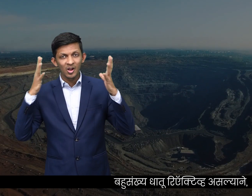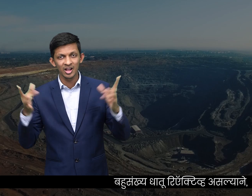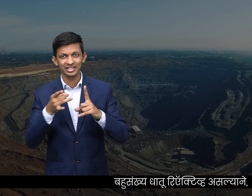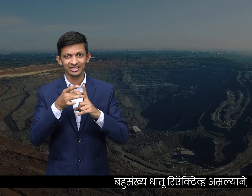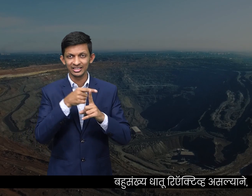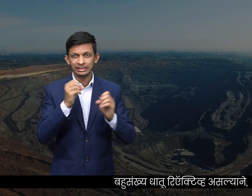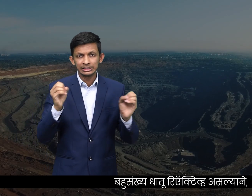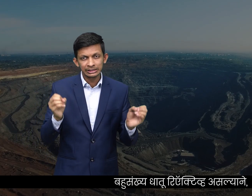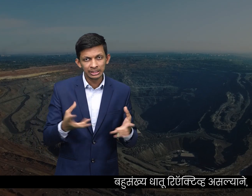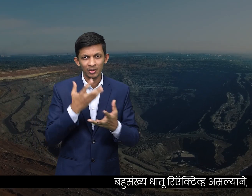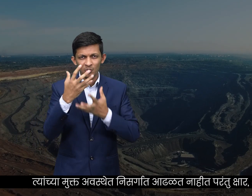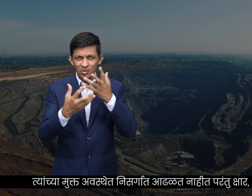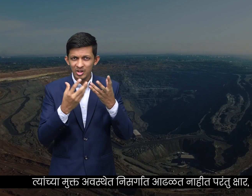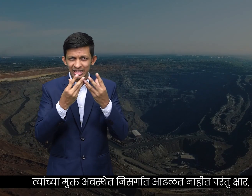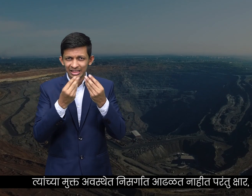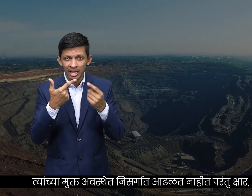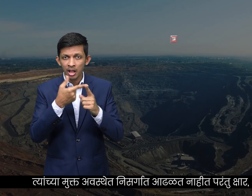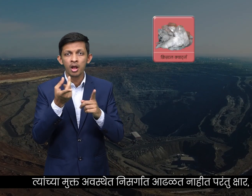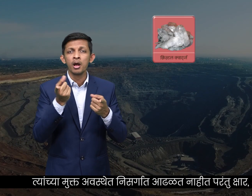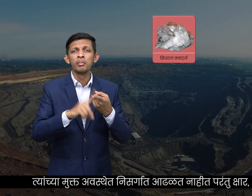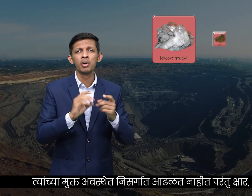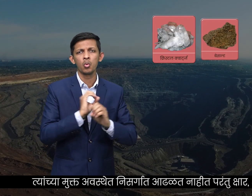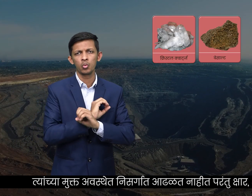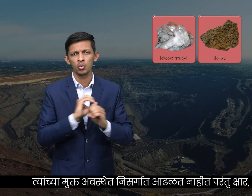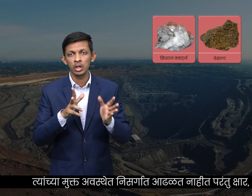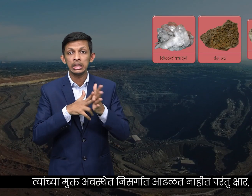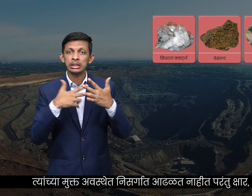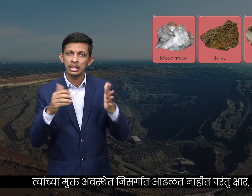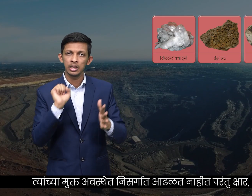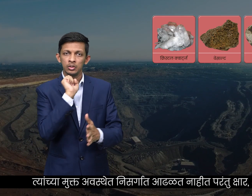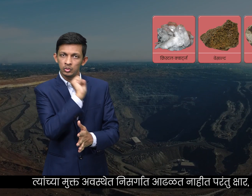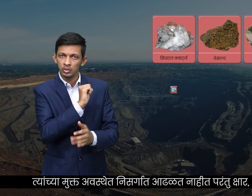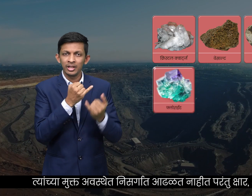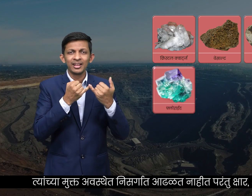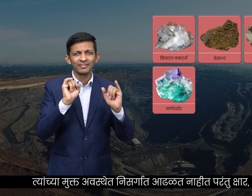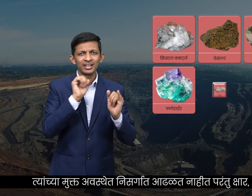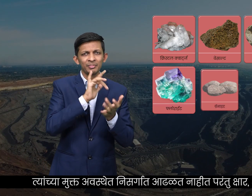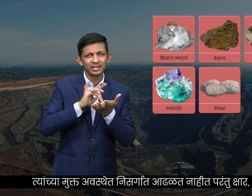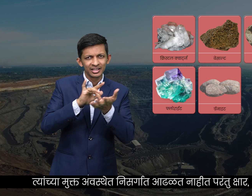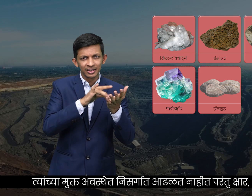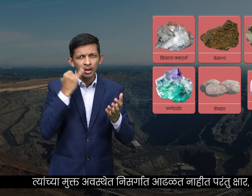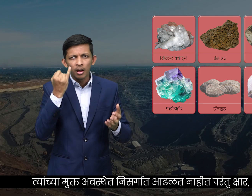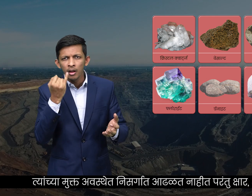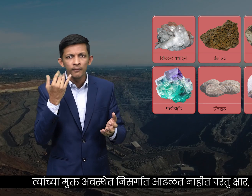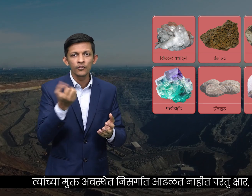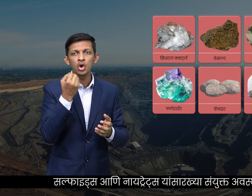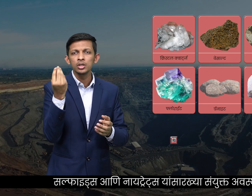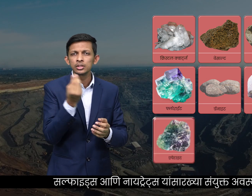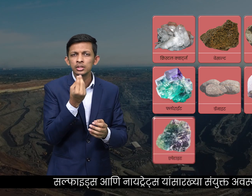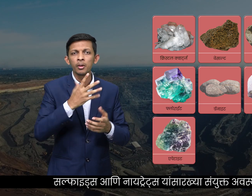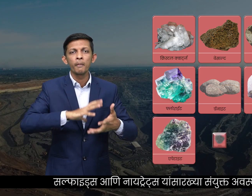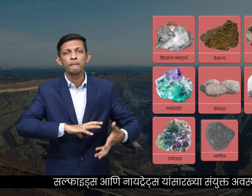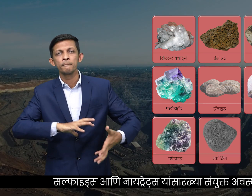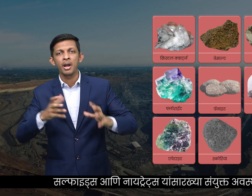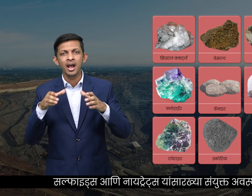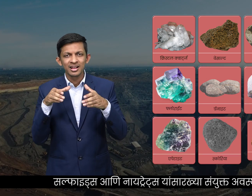बहुसंख्य धातू रिॲक्टिव्ह असल्याने त्यांच्या मुक्त अवस्थेत निसर्गात आढळत नाहीत, परंतु क्षार, ऑक्साईड, कार्बोनेट,